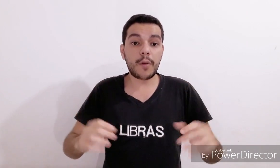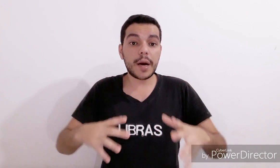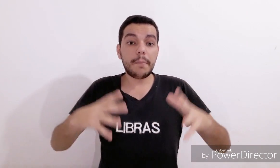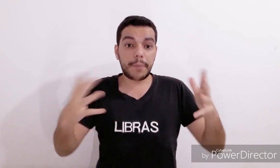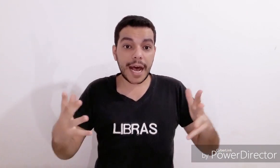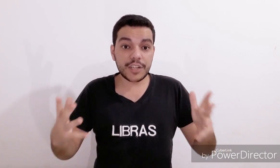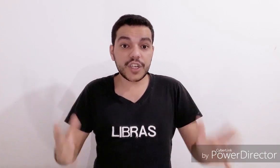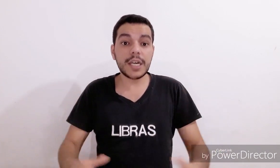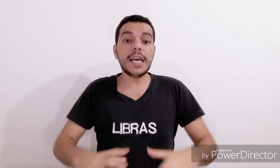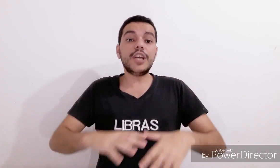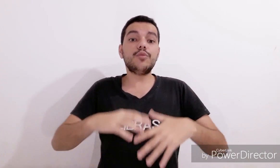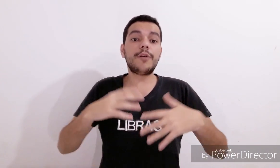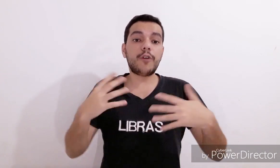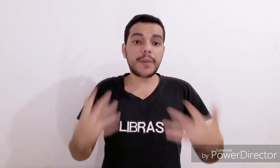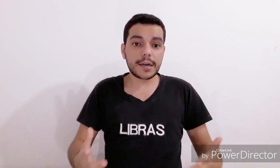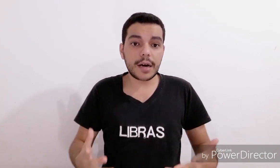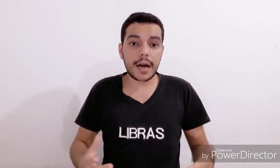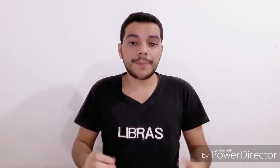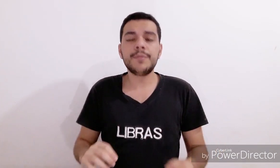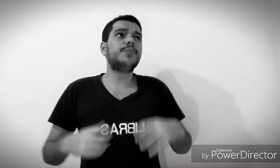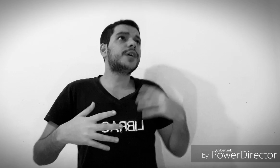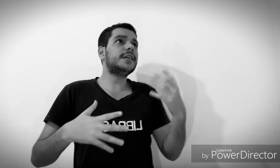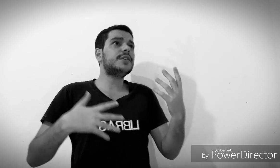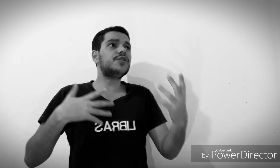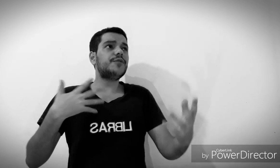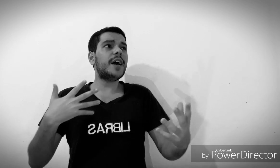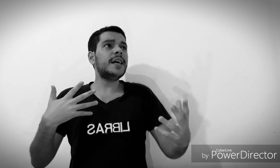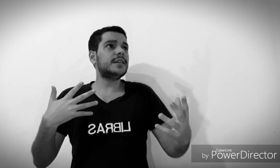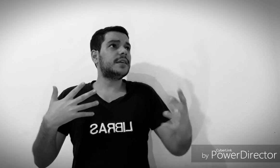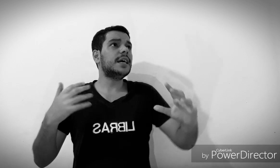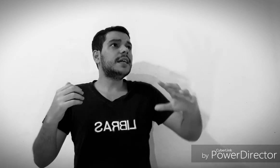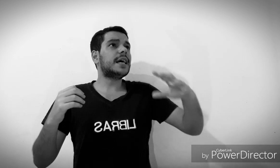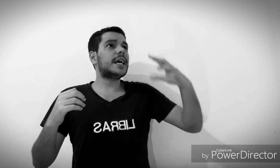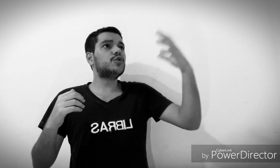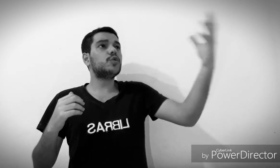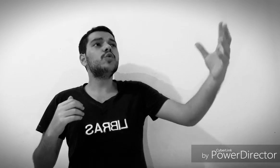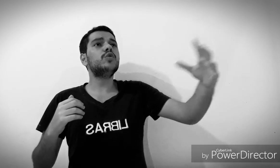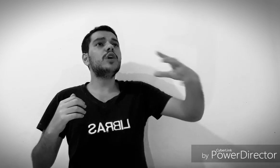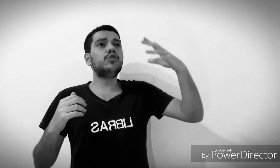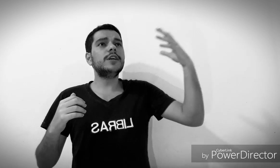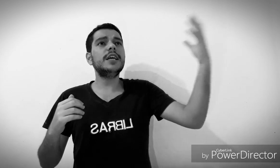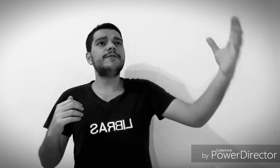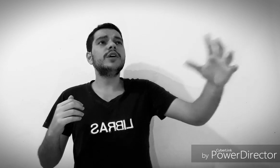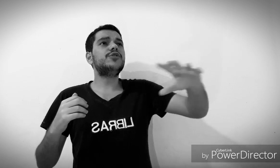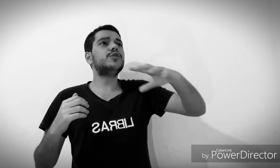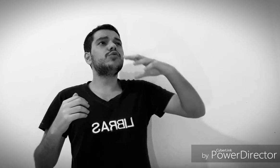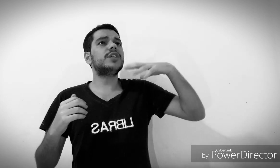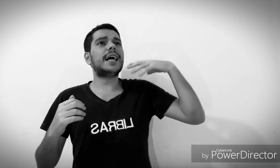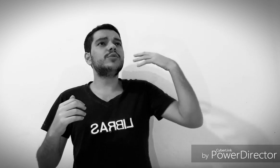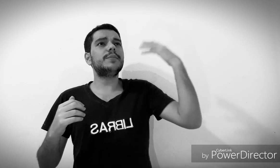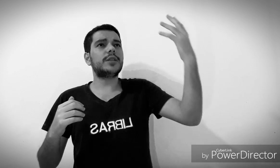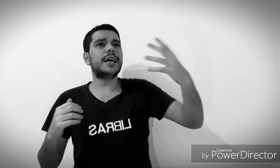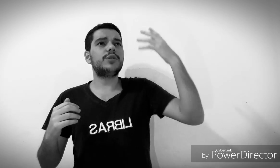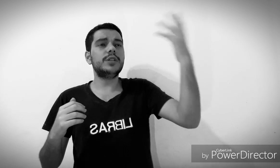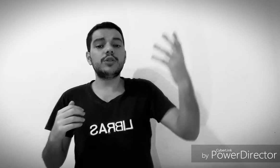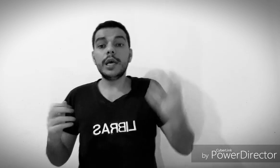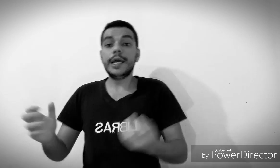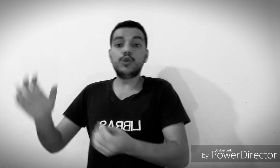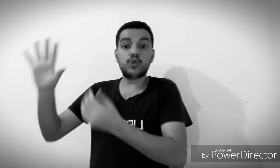forma prática e de uma forma clara, porque existe diferença daquele surdo, do livro, de um estudo de caso muito hipotético e bonito, e do